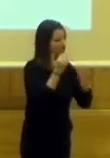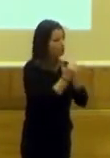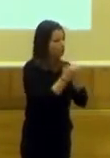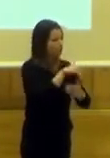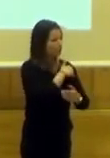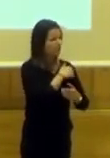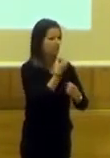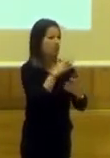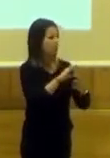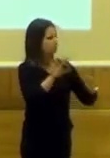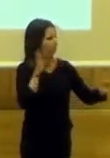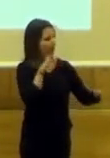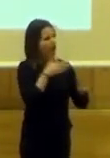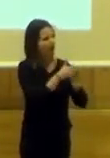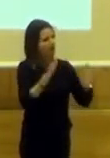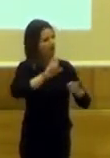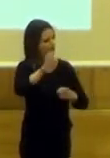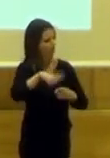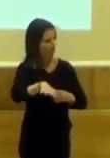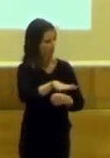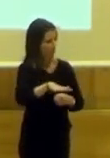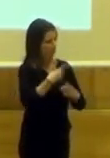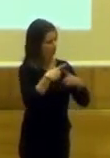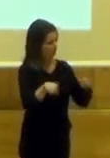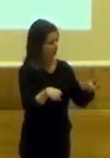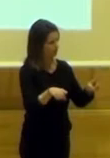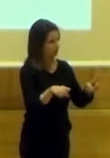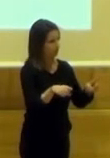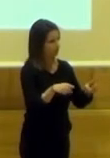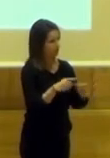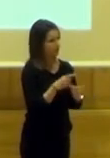espacios universitarios, y abrirla a otros entornos.